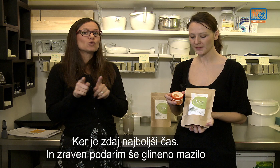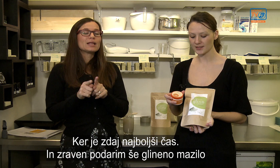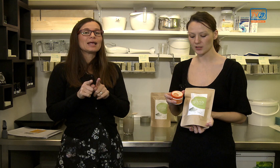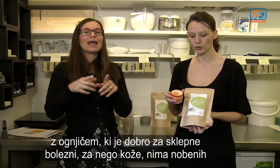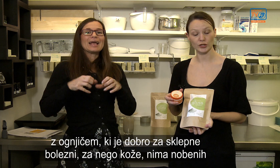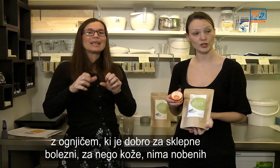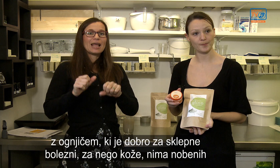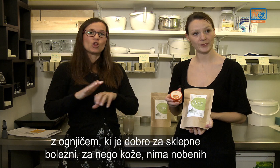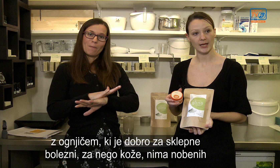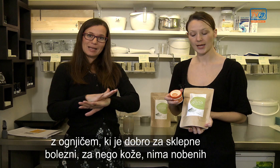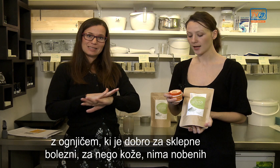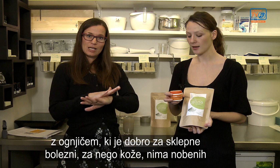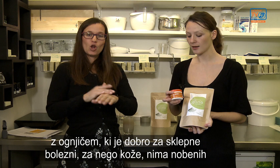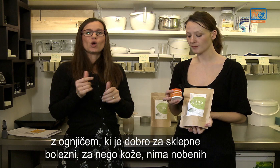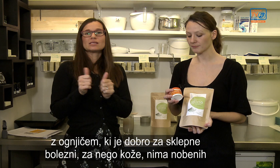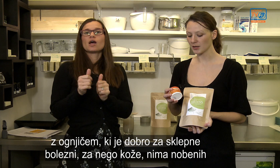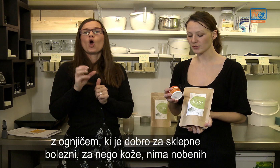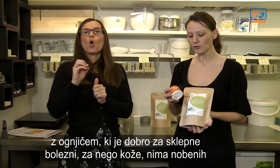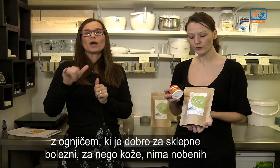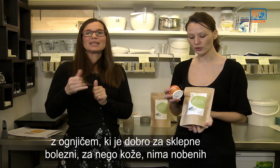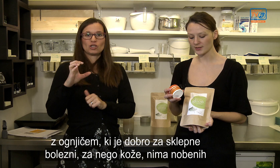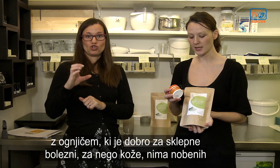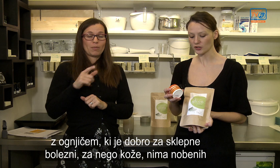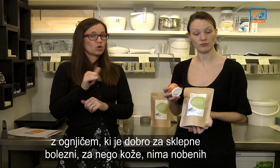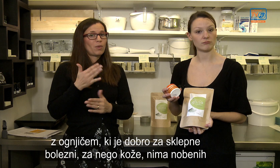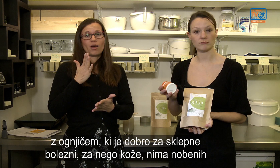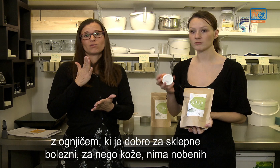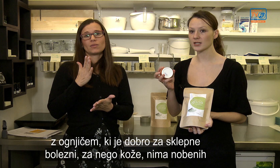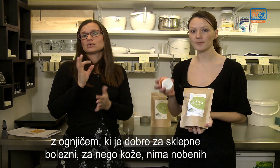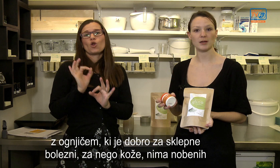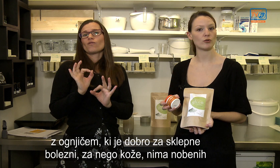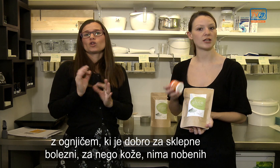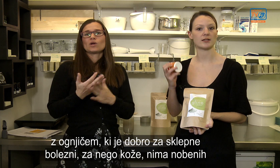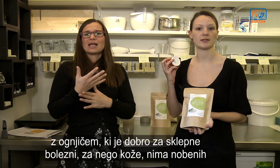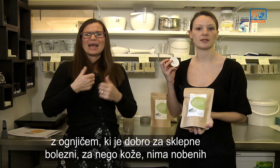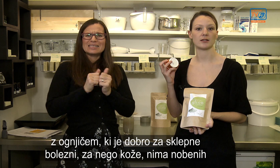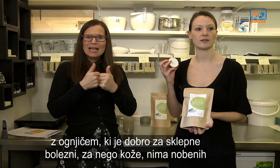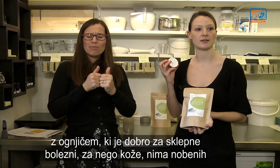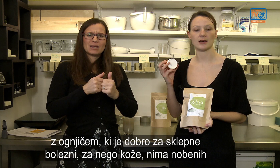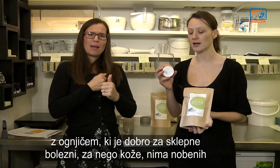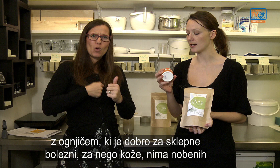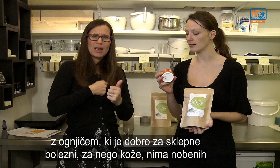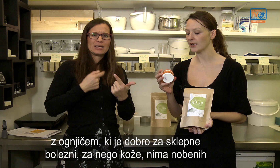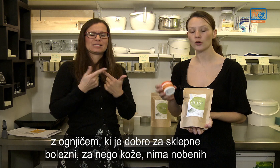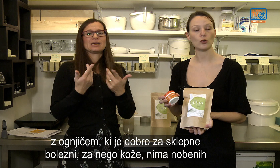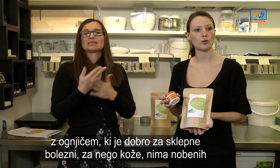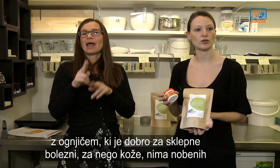z ognjičem, ki je pa zelo fino za sklepne bolezni, za nego